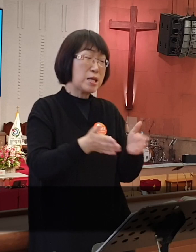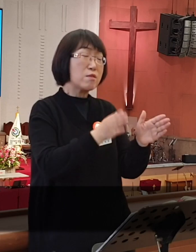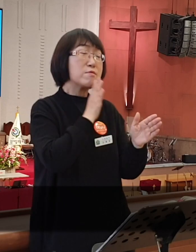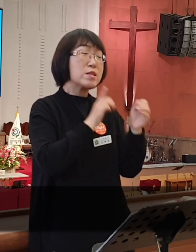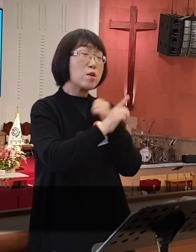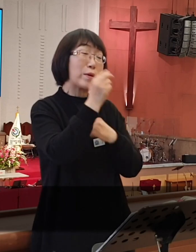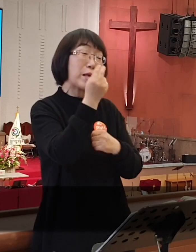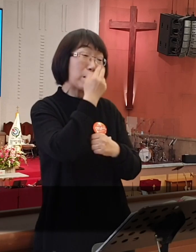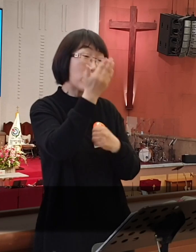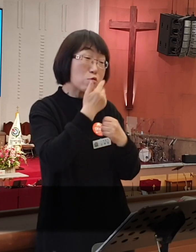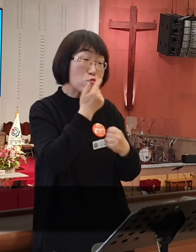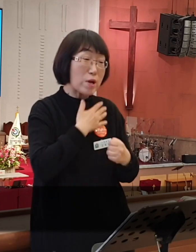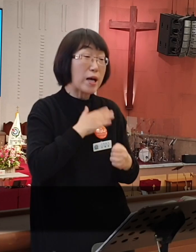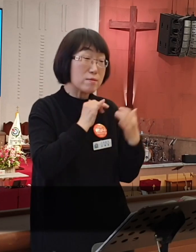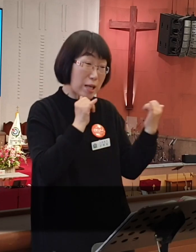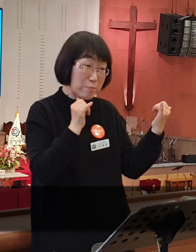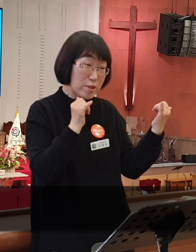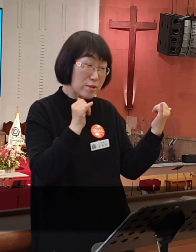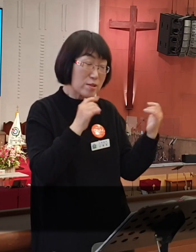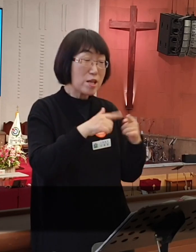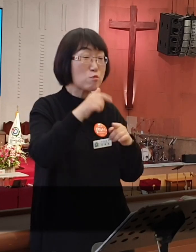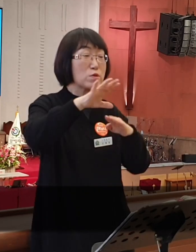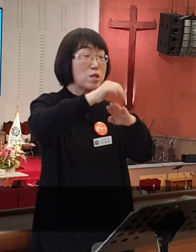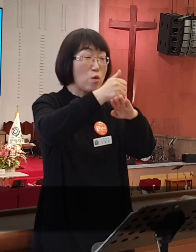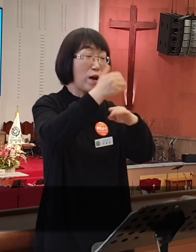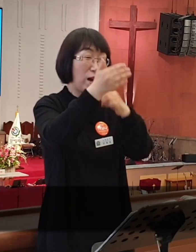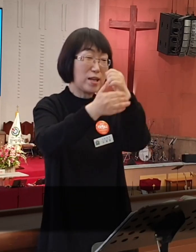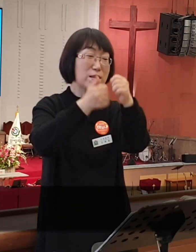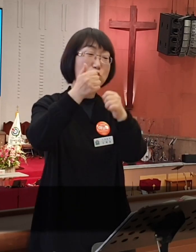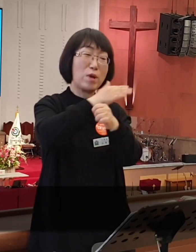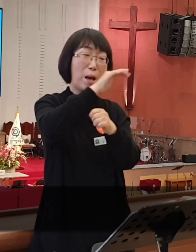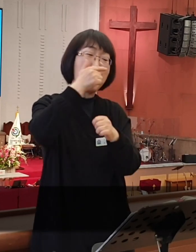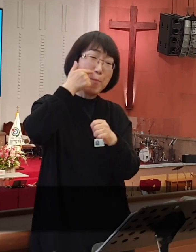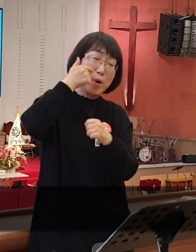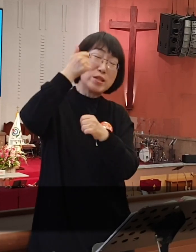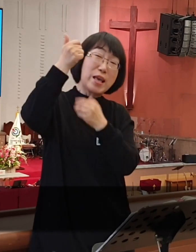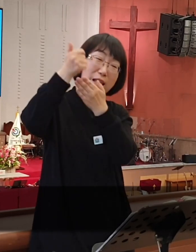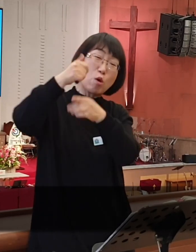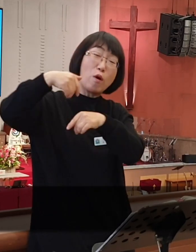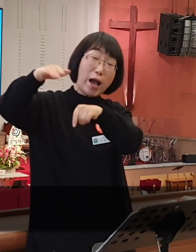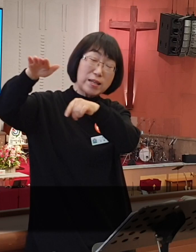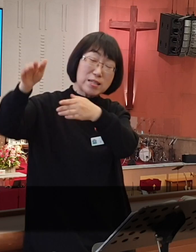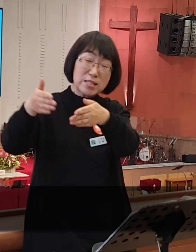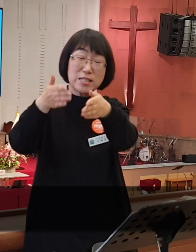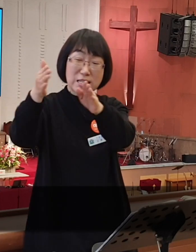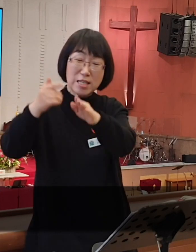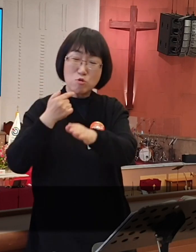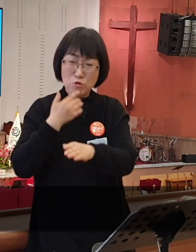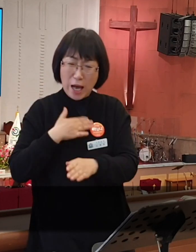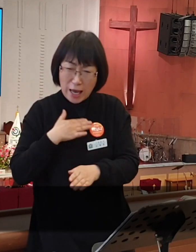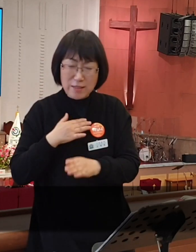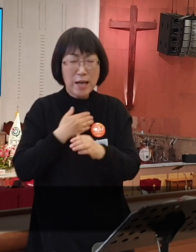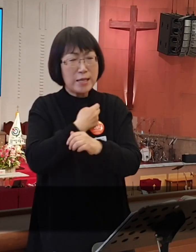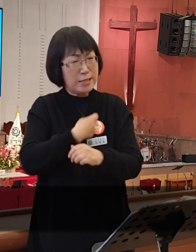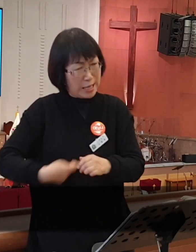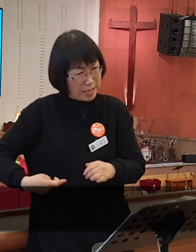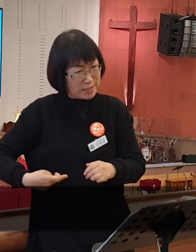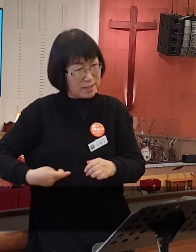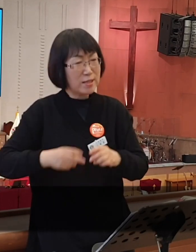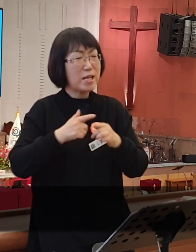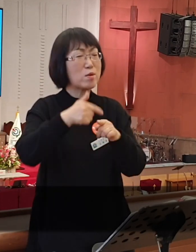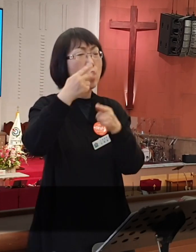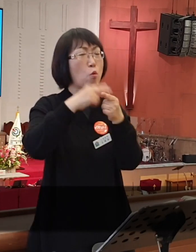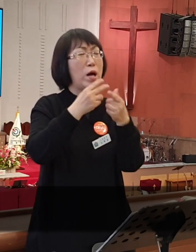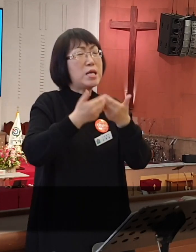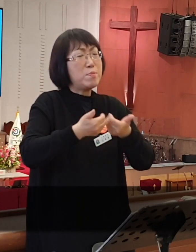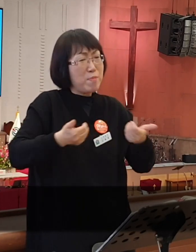진리요 생명인 걸 아는 이들, 이 예수 그리스도가 하나님 우리 아버지에게로 가는 그 길임을 아는 제자들은